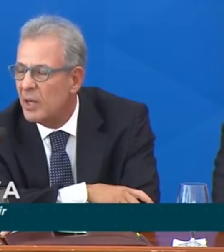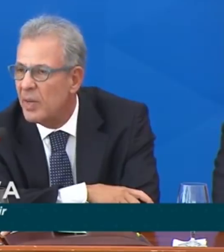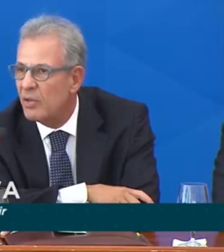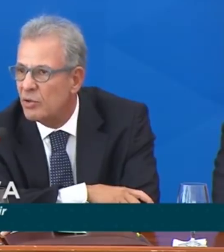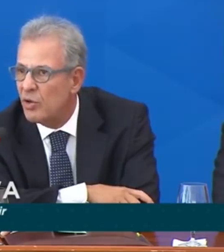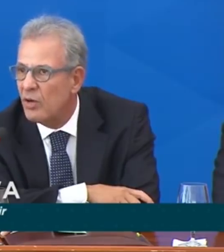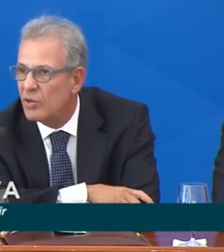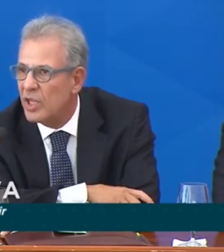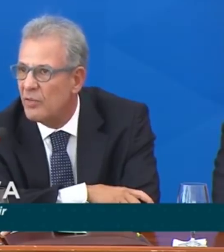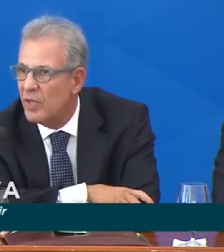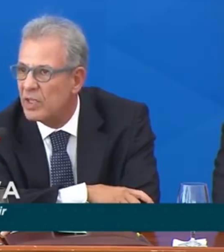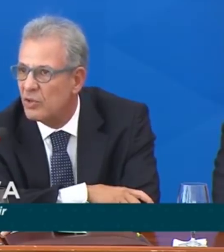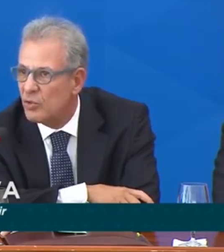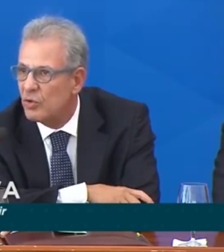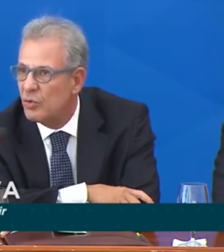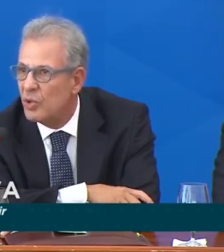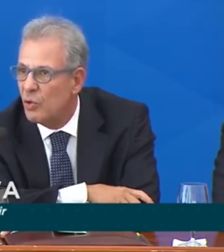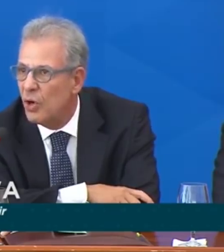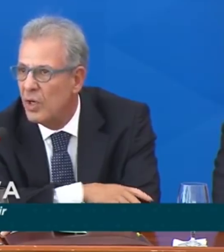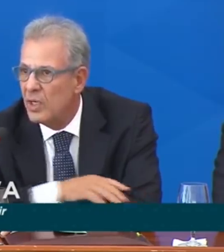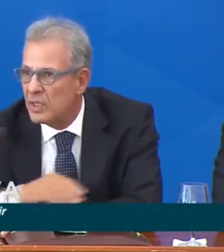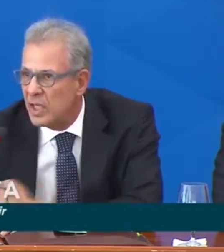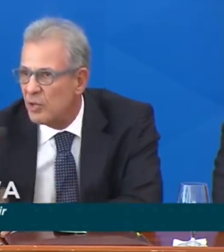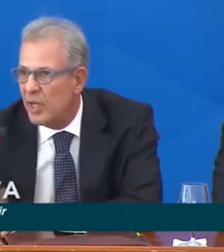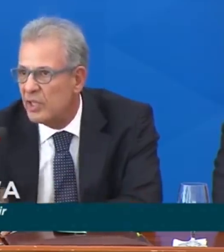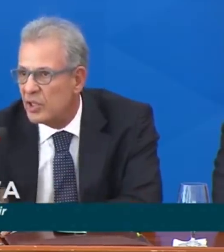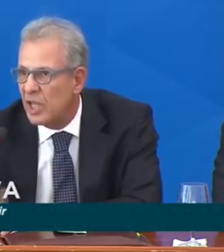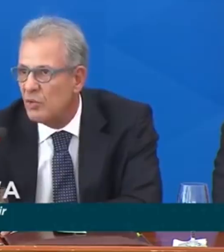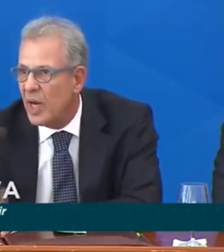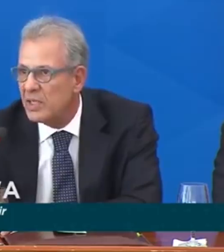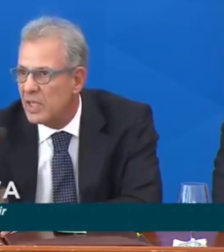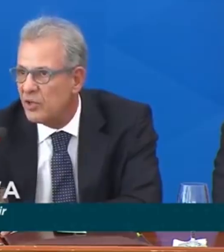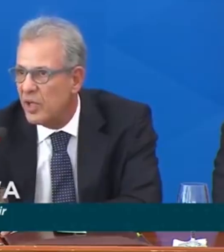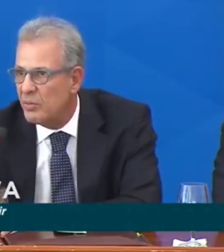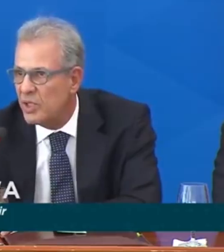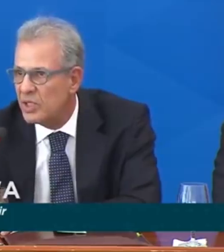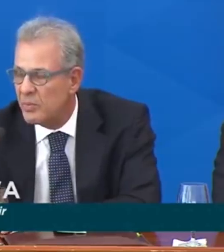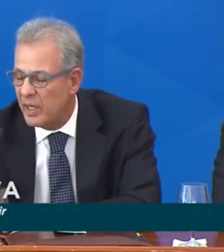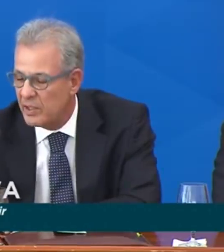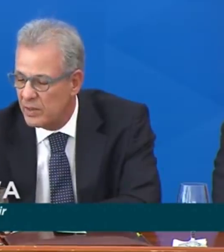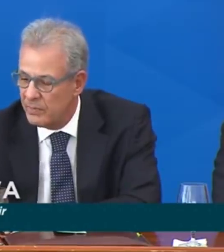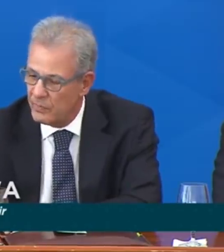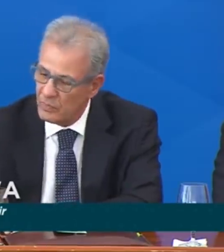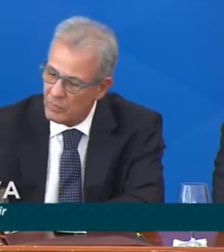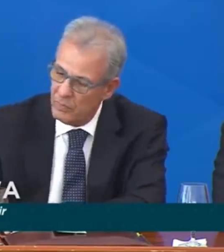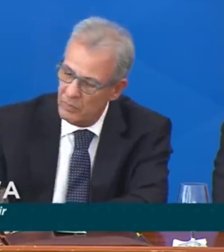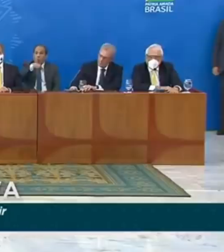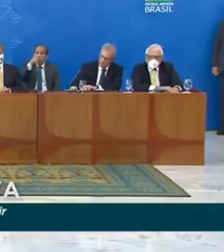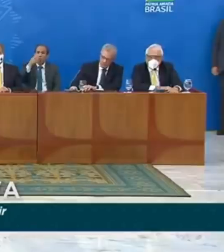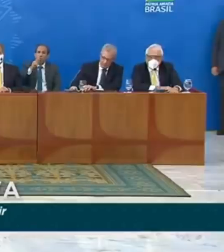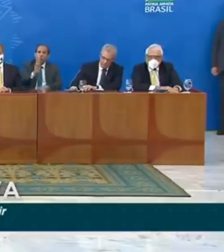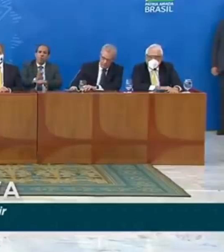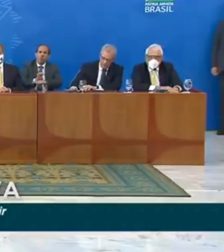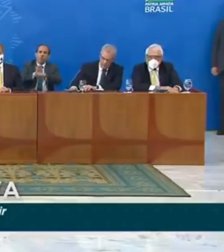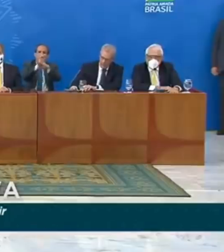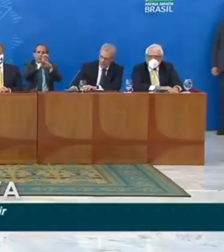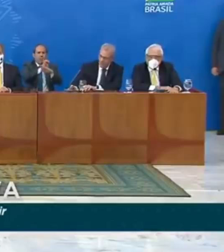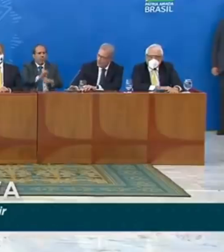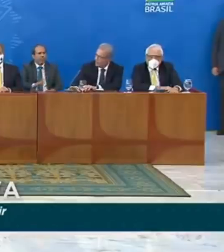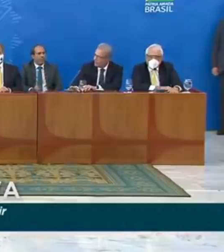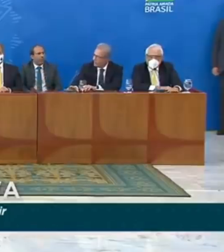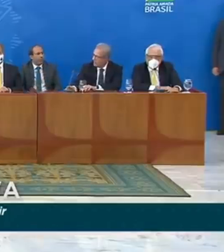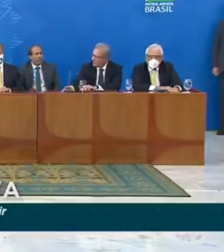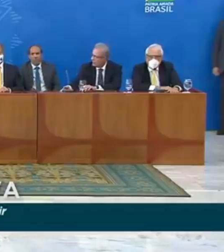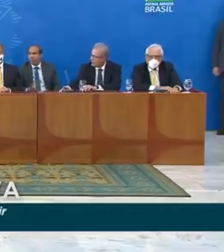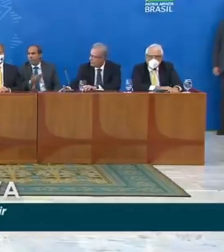e também dos órgãos de defesa do consumidor, sejam eles estaduais, sejam eles municipais. Quem está aqui à minha